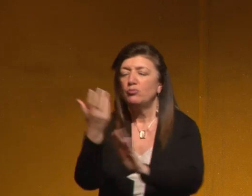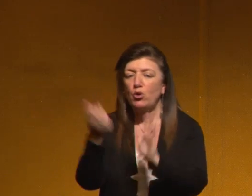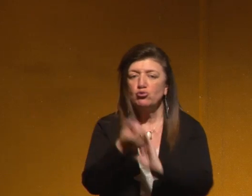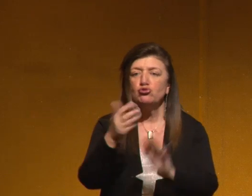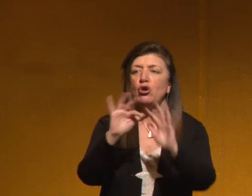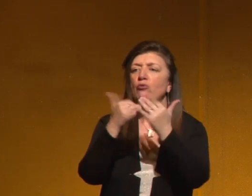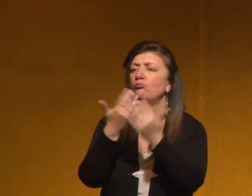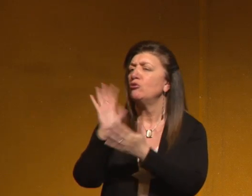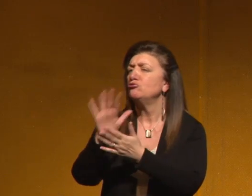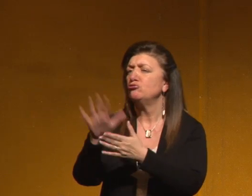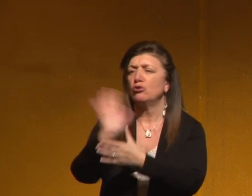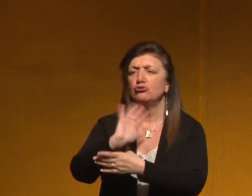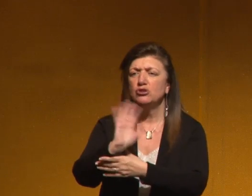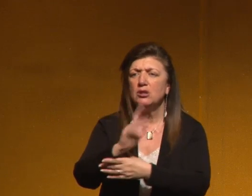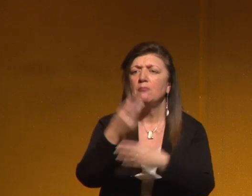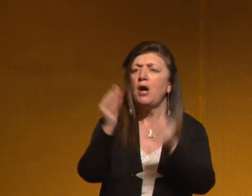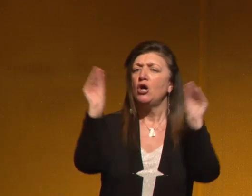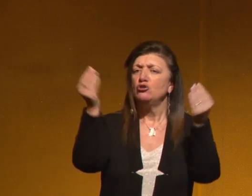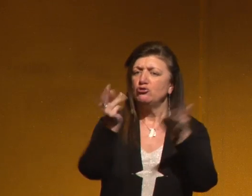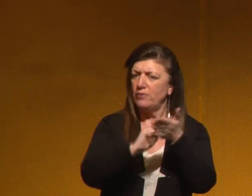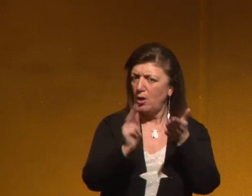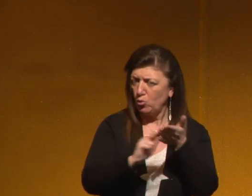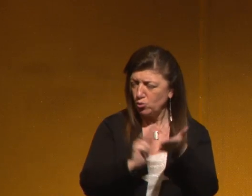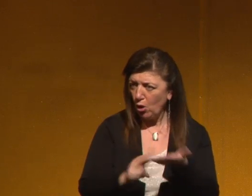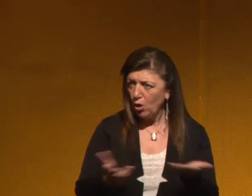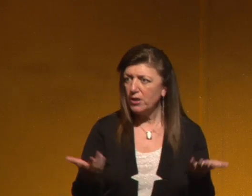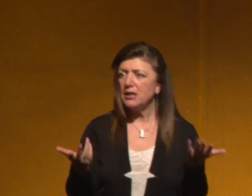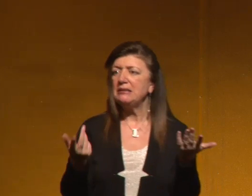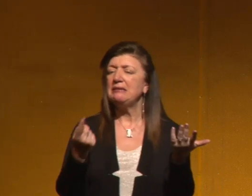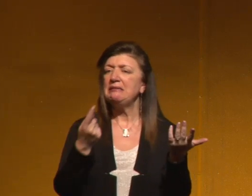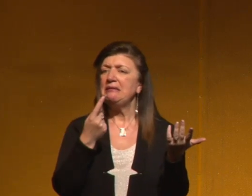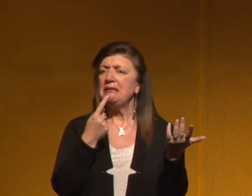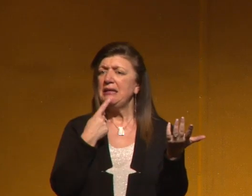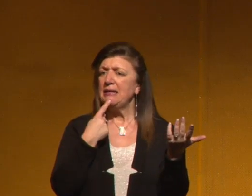i giovani autori che è stato recentemente